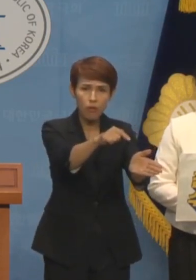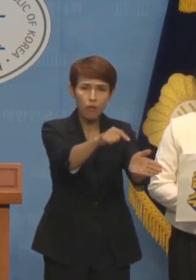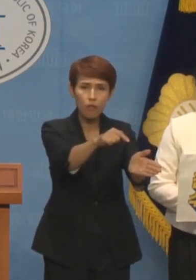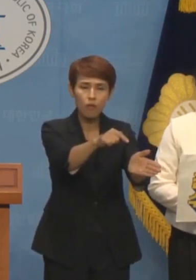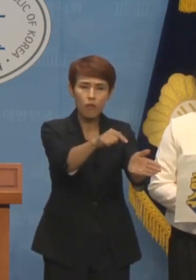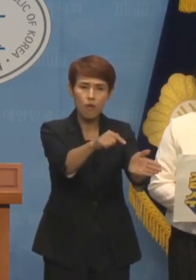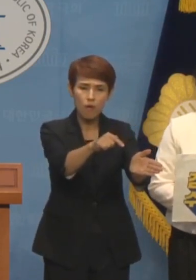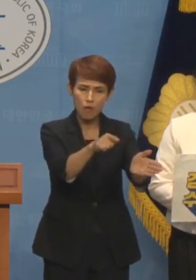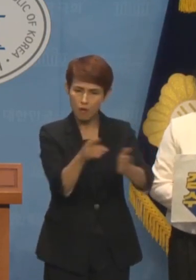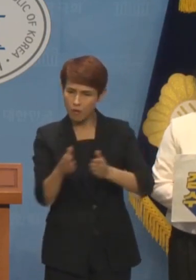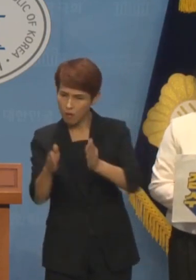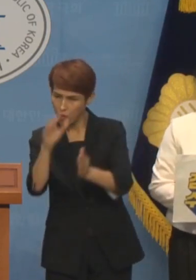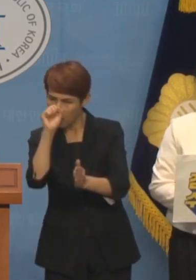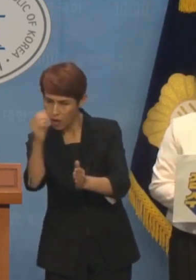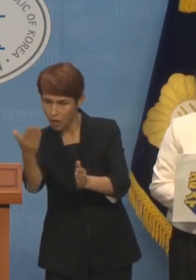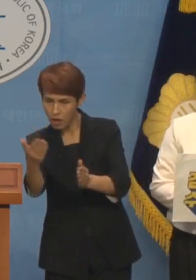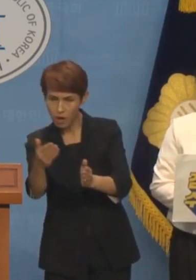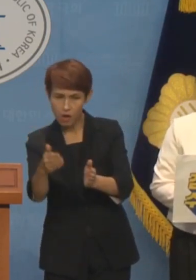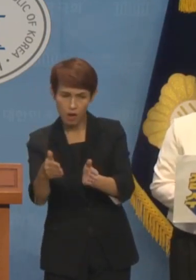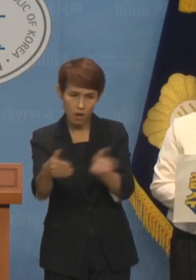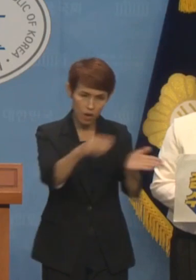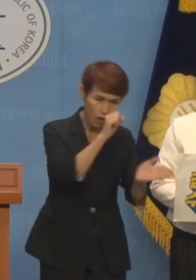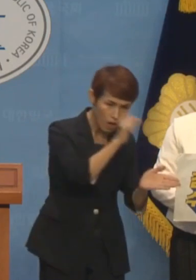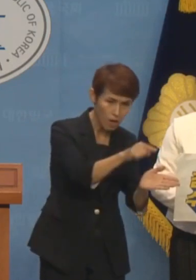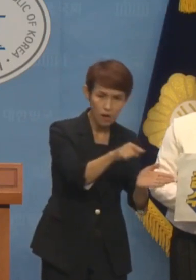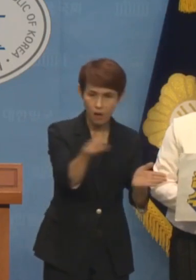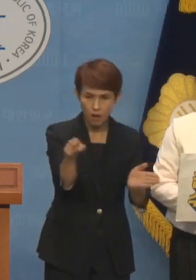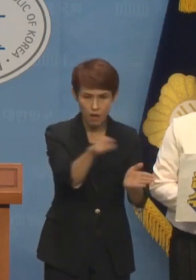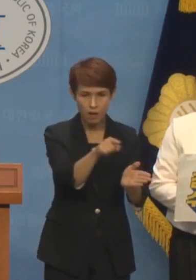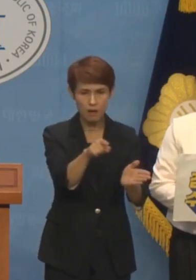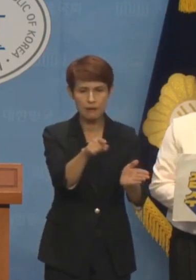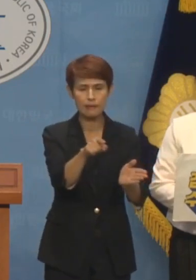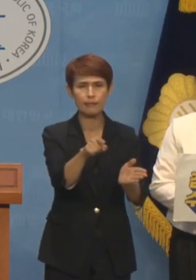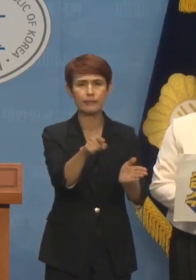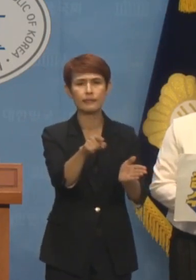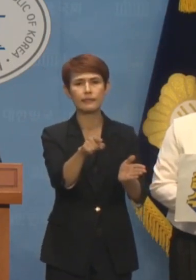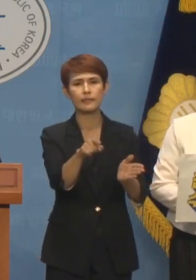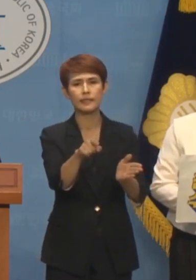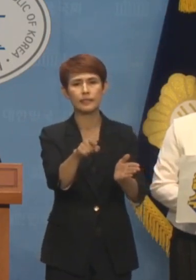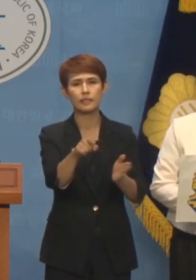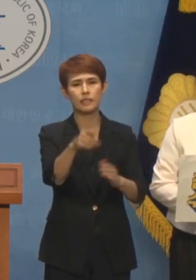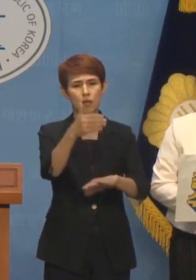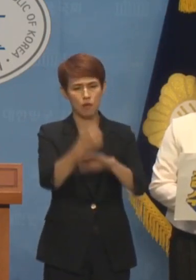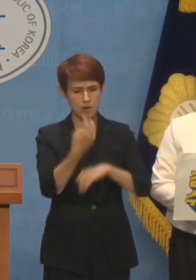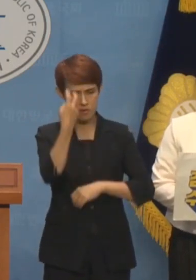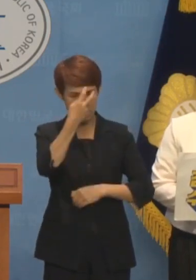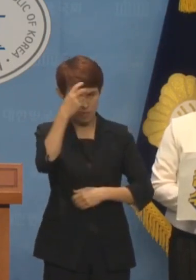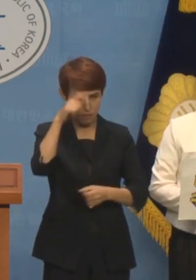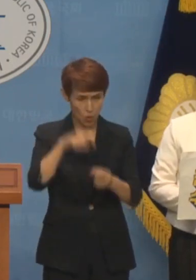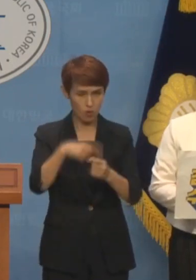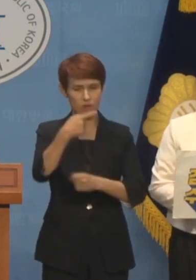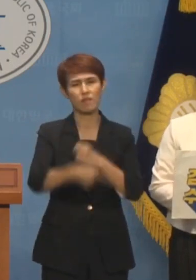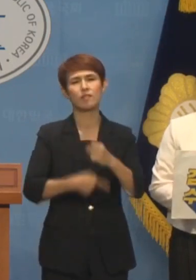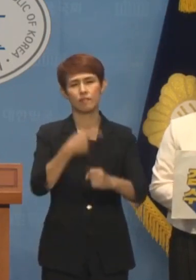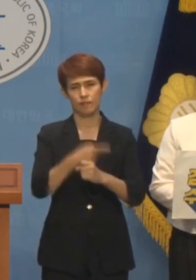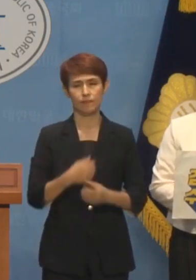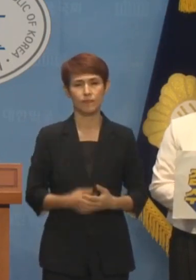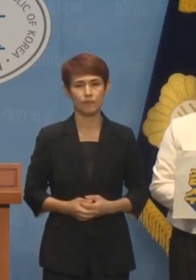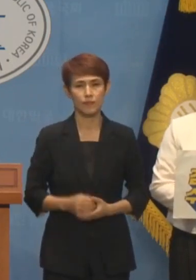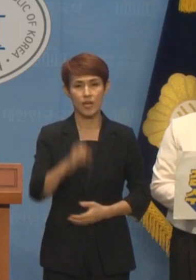것이 유리한가라는 물음에 답을 찾아 나가기 위한 좀 지난한 과정이었던 것 같습니다.